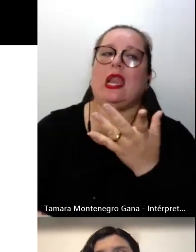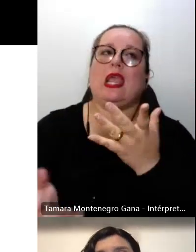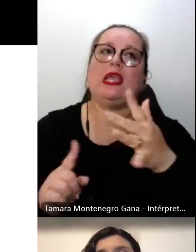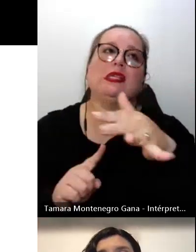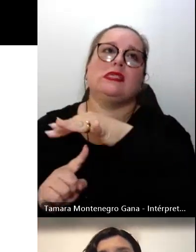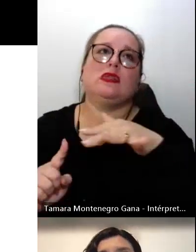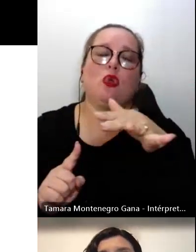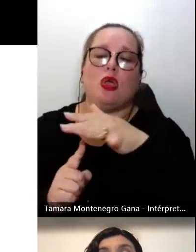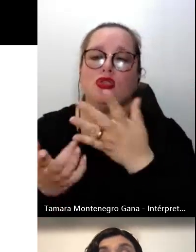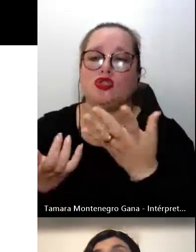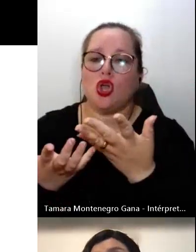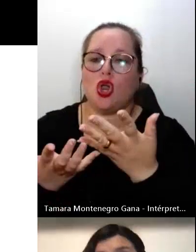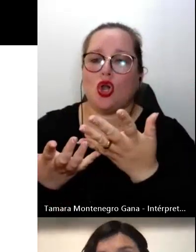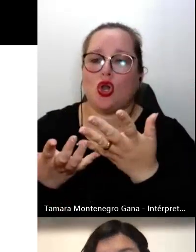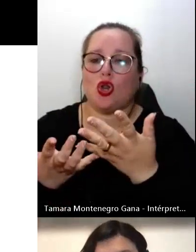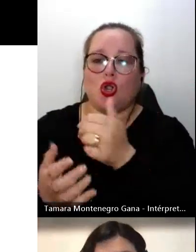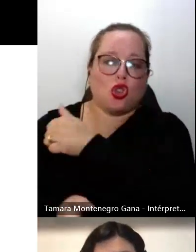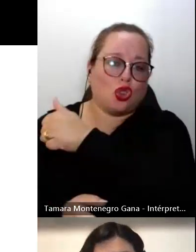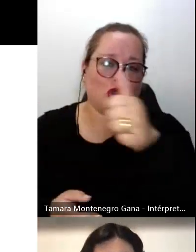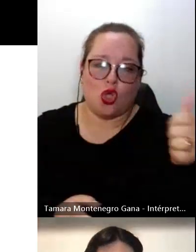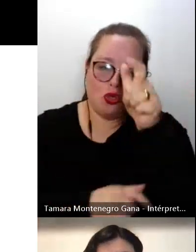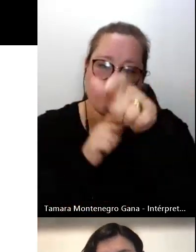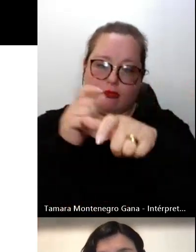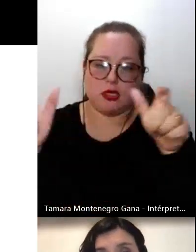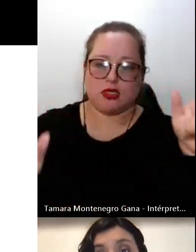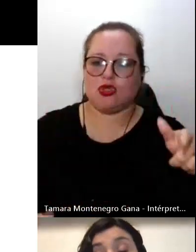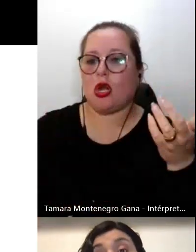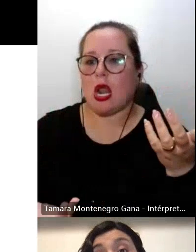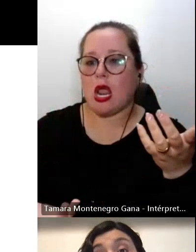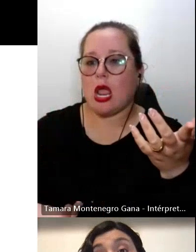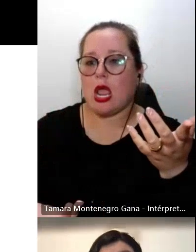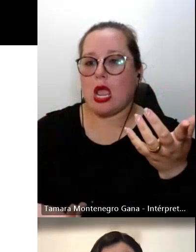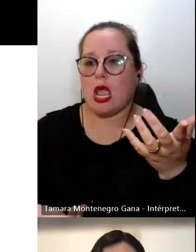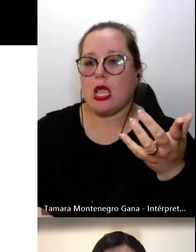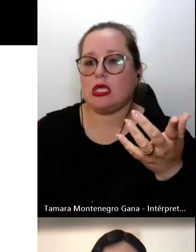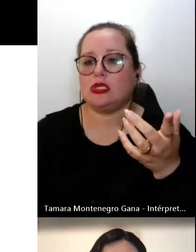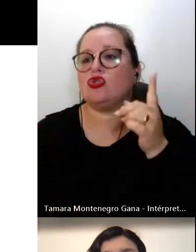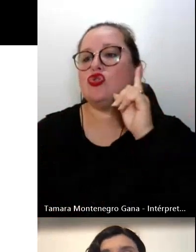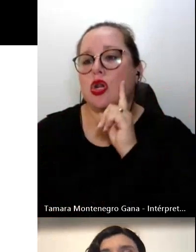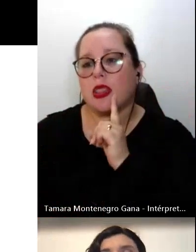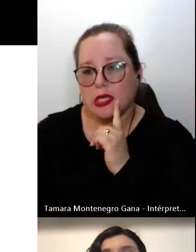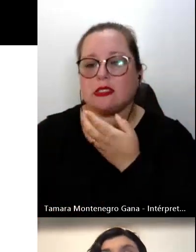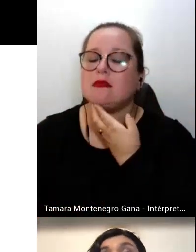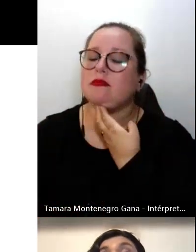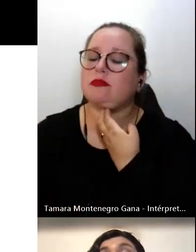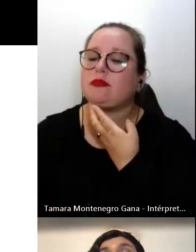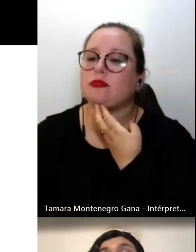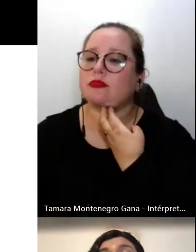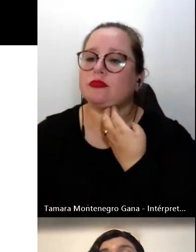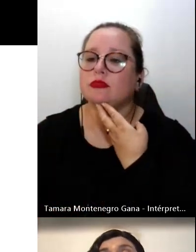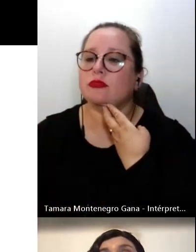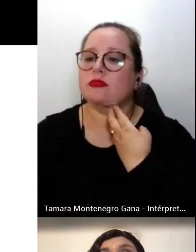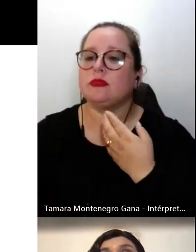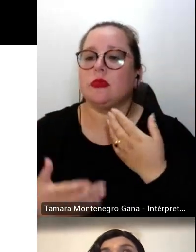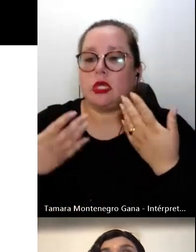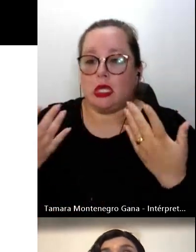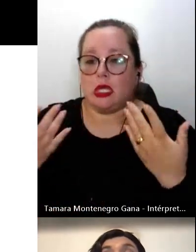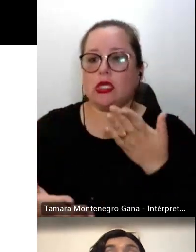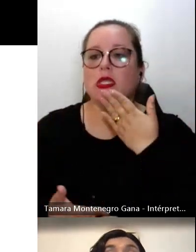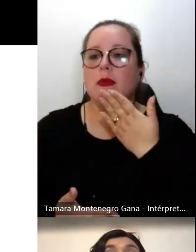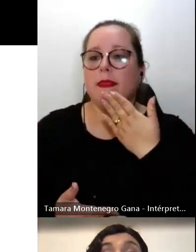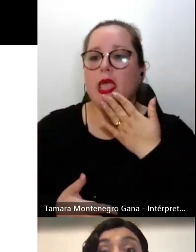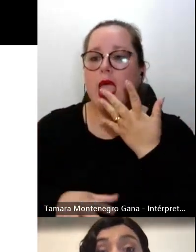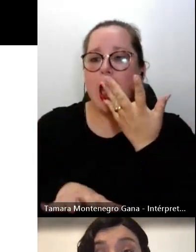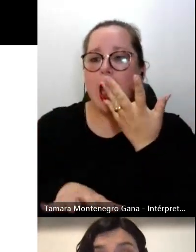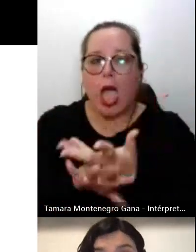en el cual todos eran personas, todos y todas eran personas sordas, por lo cual había también